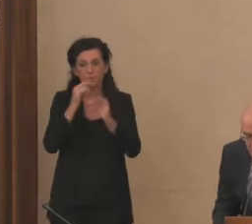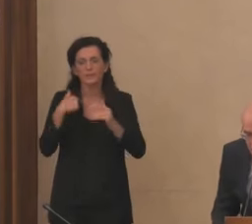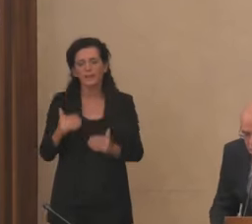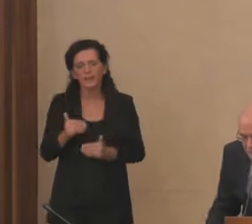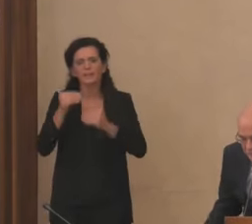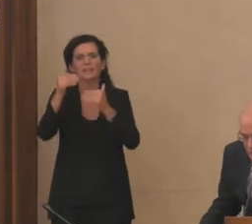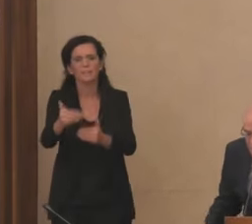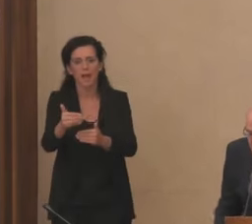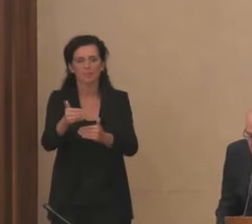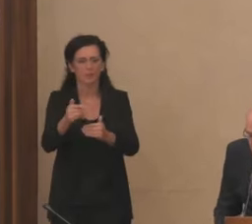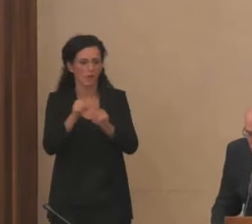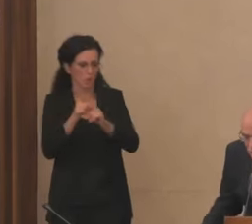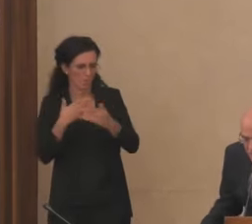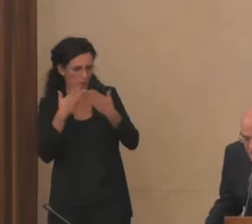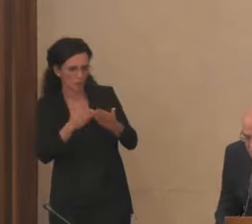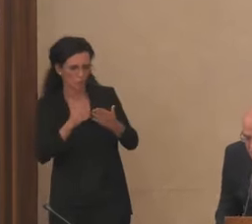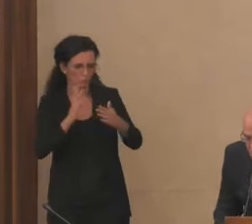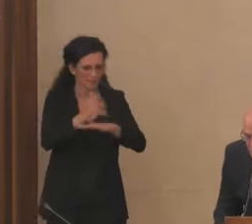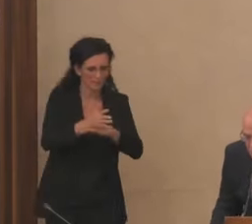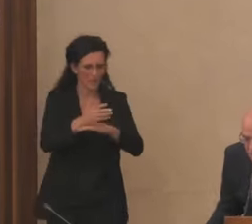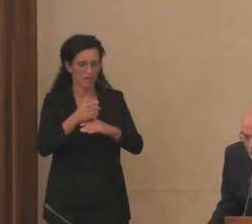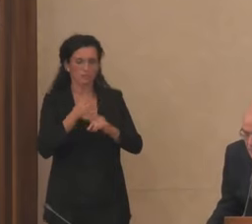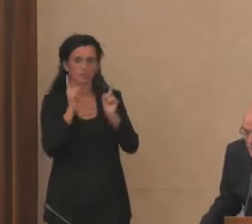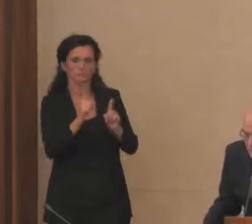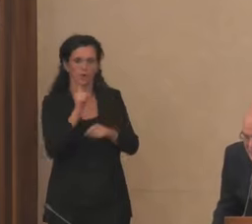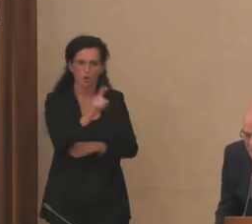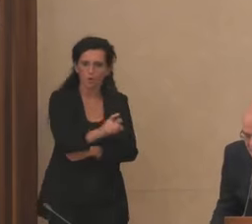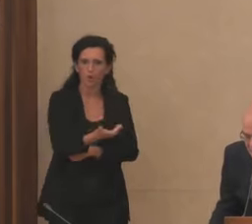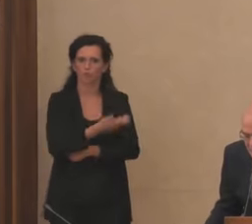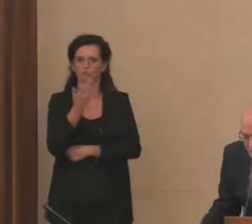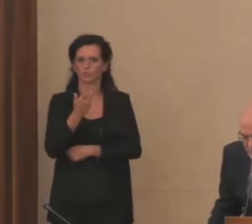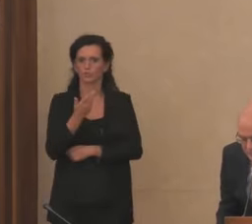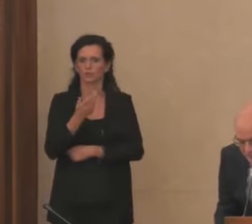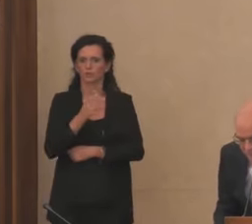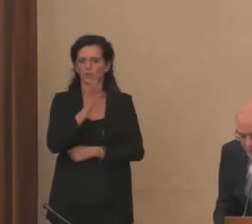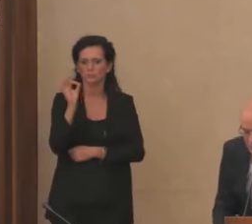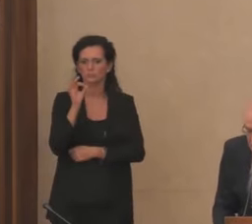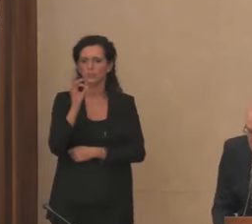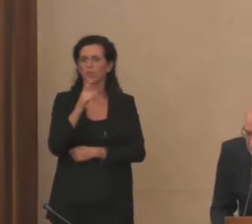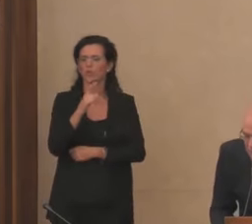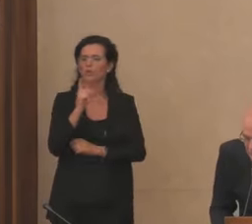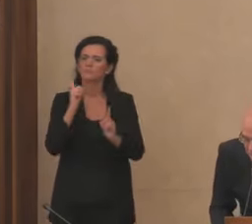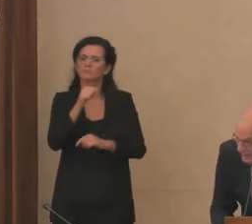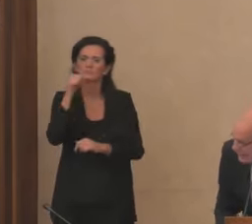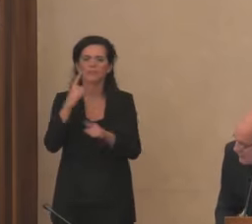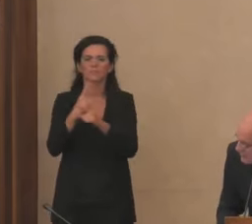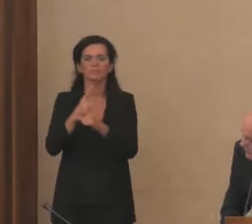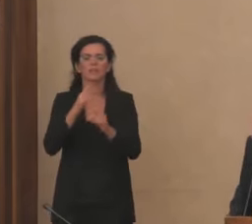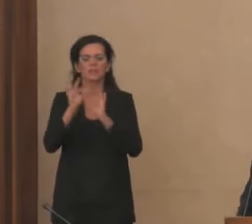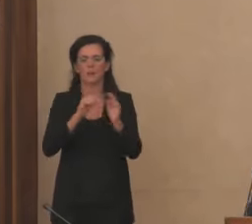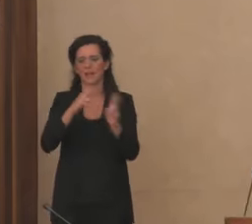interventi importanti come interventi oncologici, interventi ortopedici per mancanza di letti in terapia intensiva. Ecco,